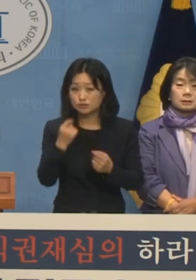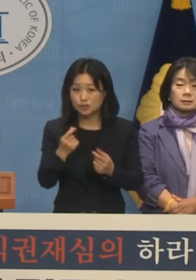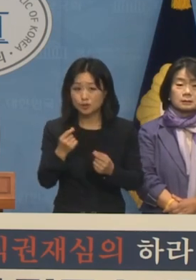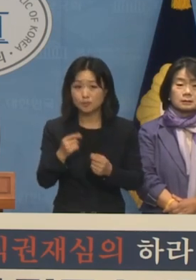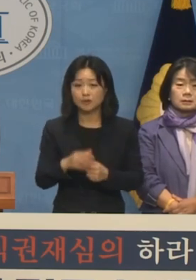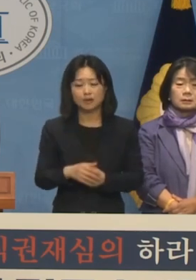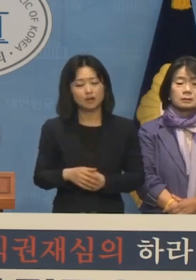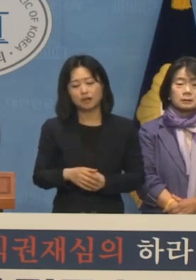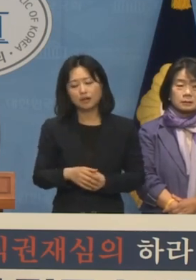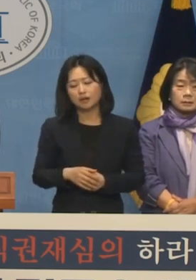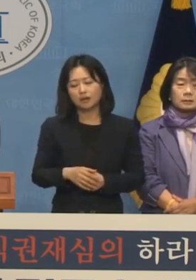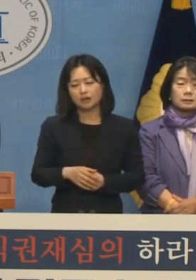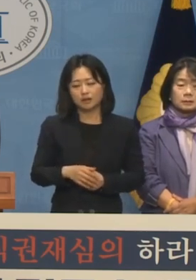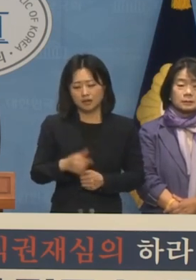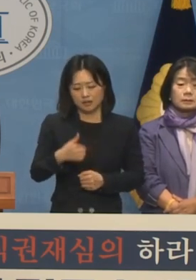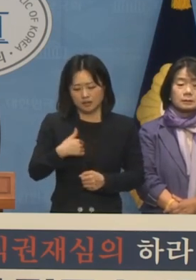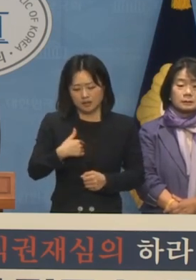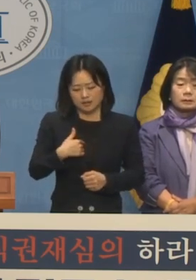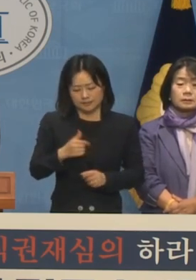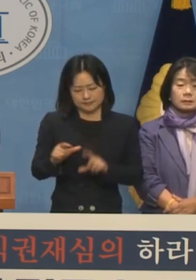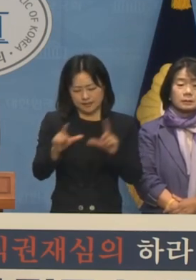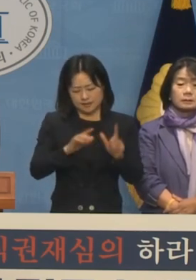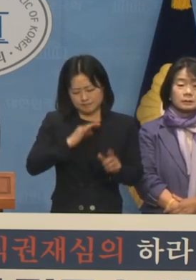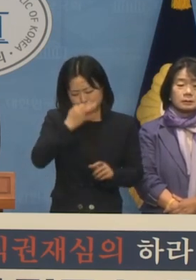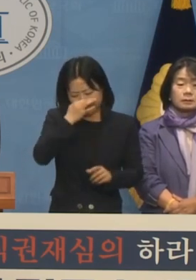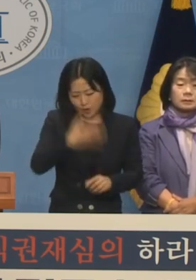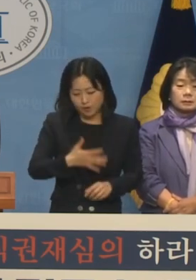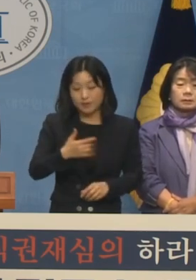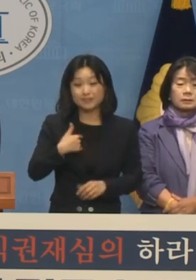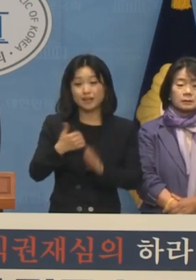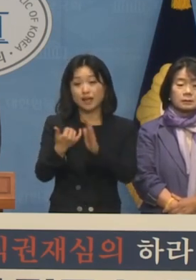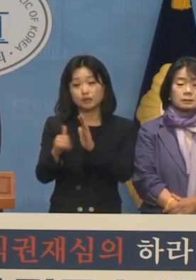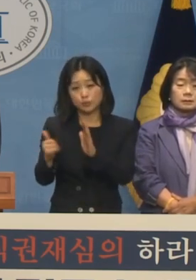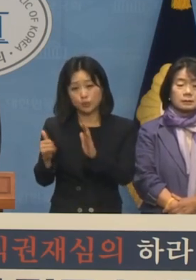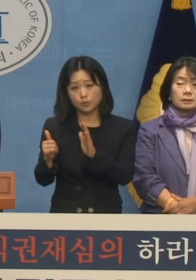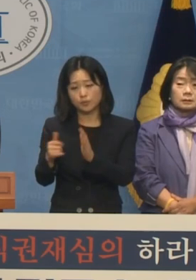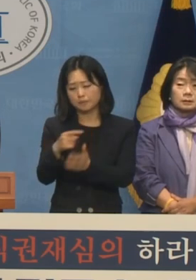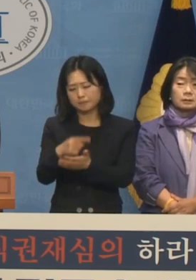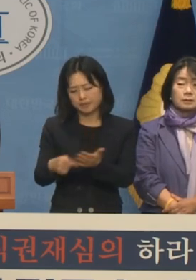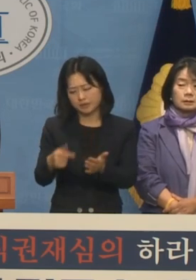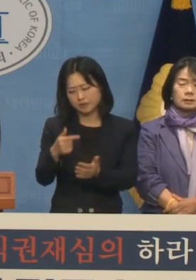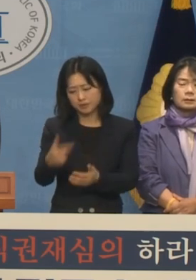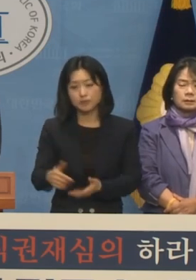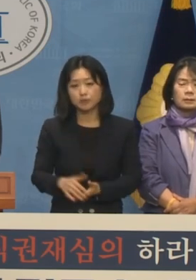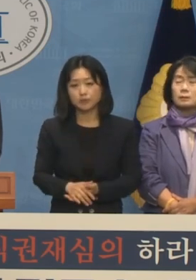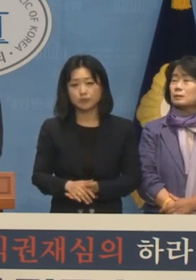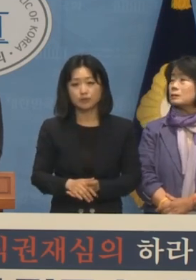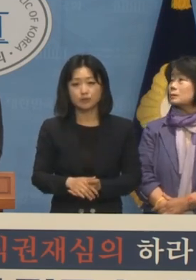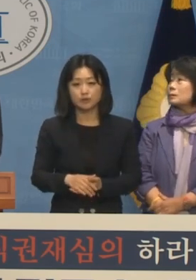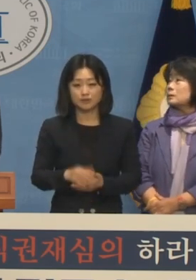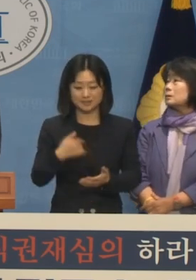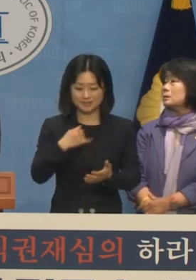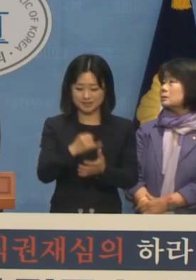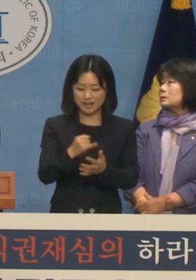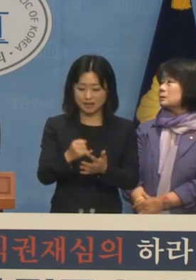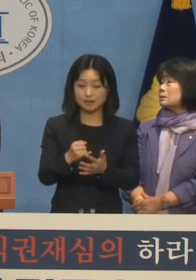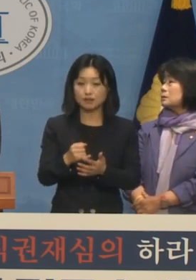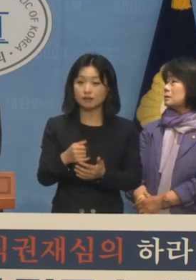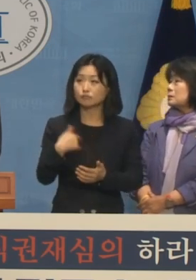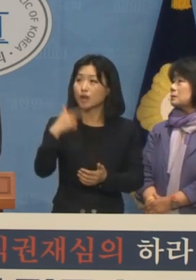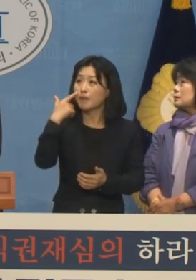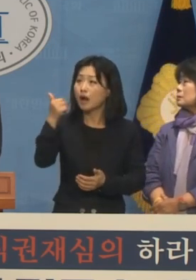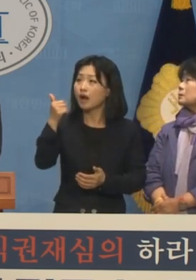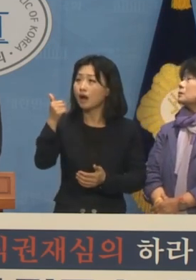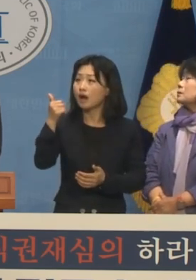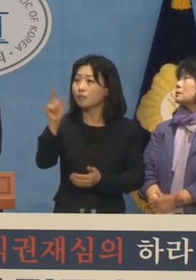그렇게 녹록하지가 않습니다. 또 가족들이 모든 짐을 초긴장에 삽니다. 우리 아빠가 우리 남편이 또